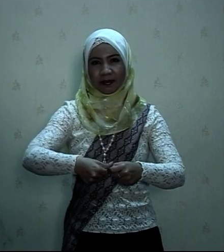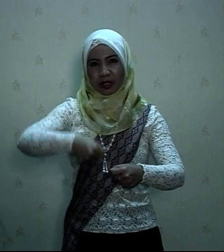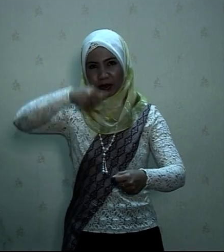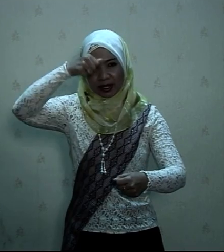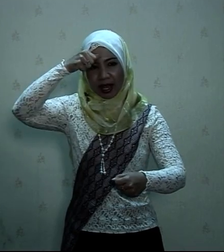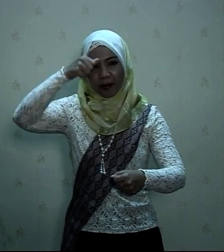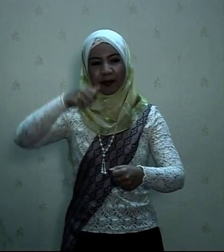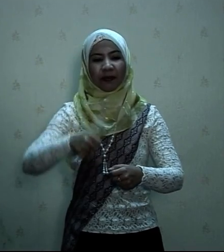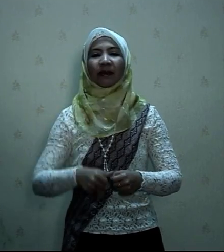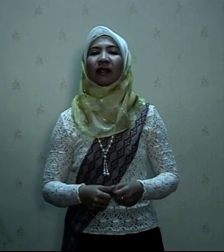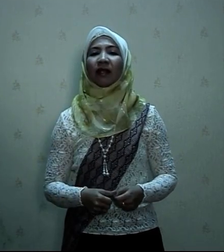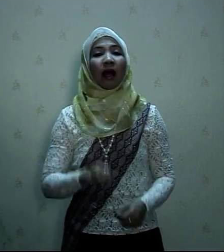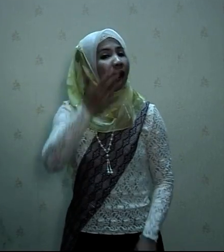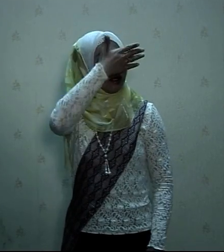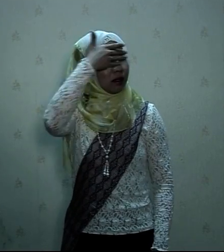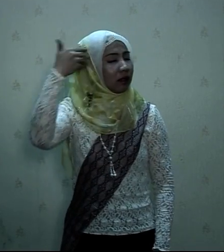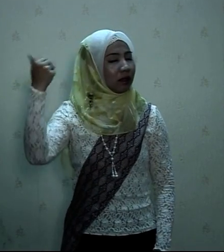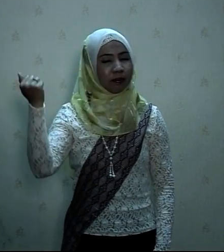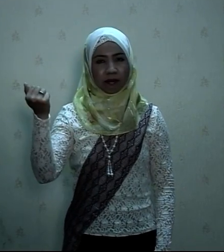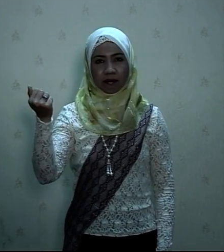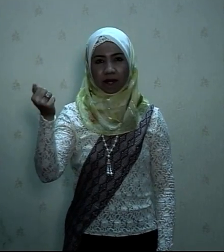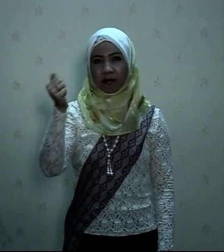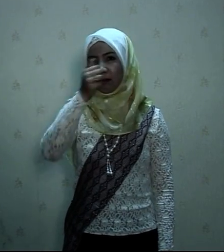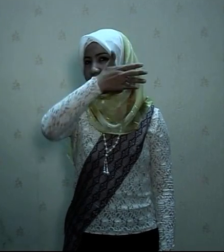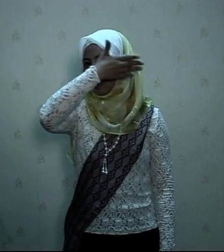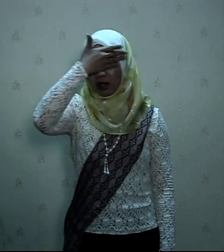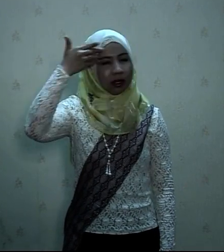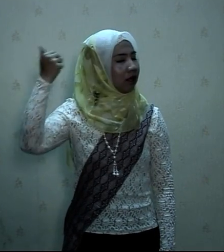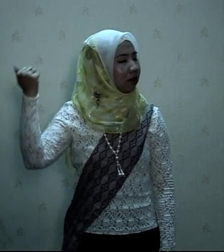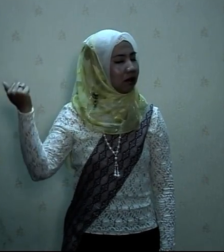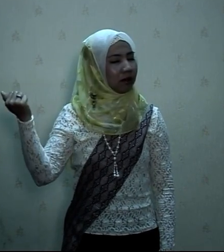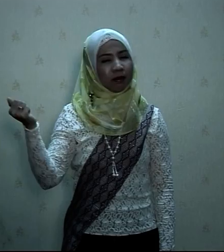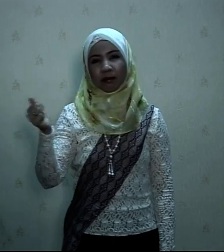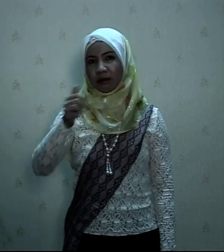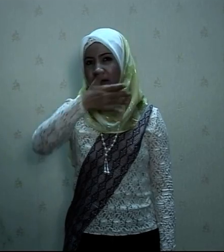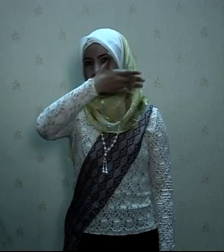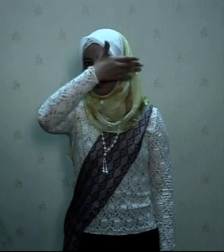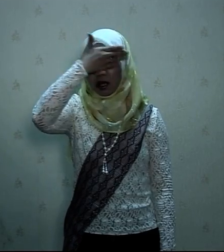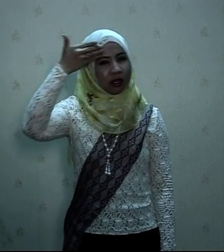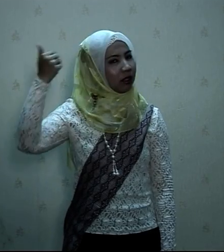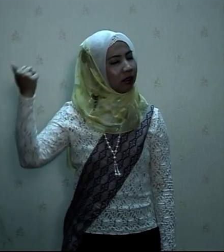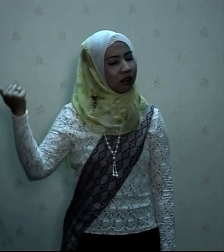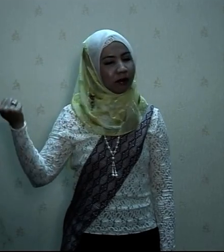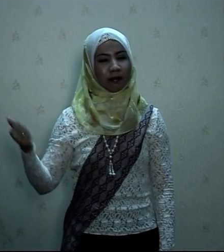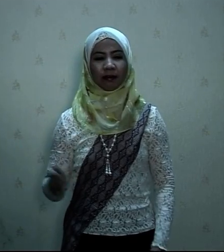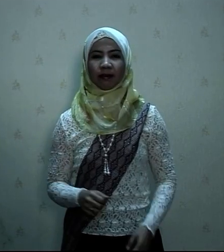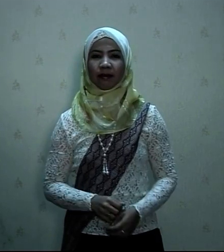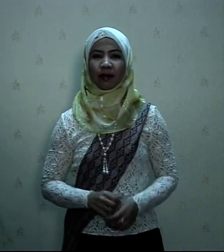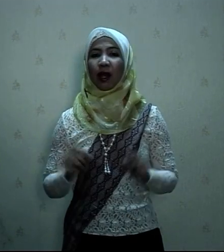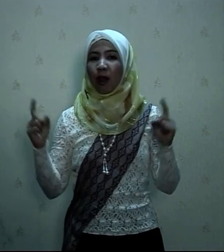จดจำลืมลืมลืม